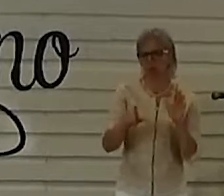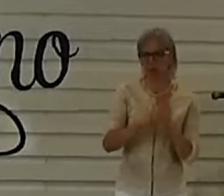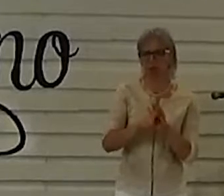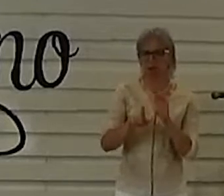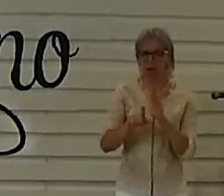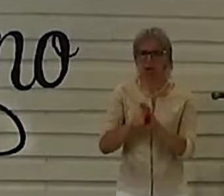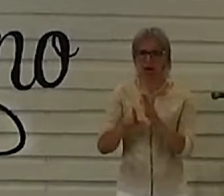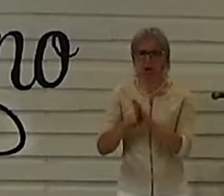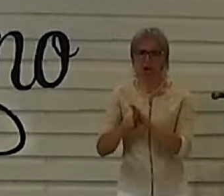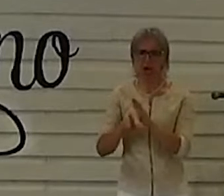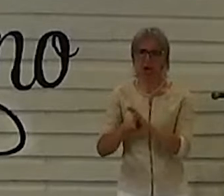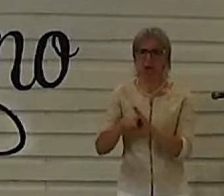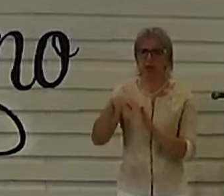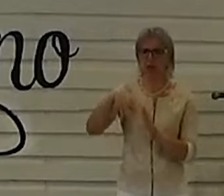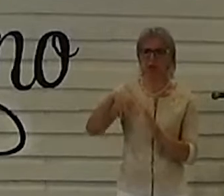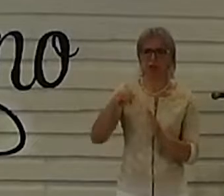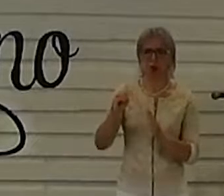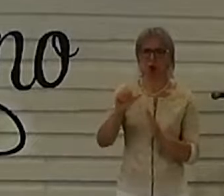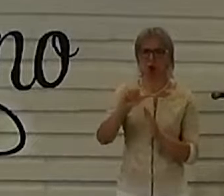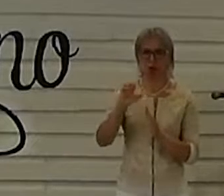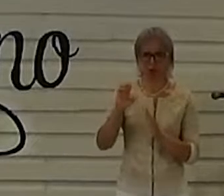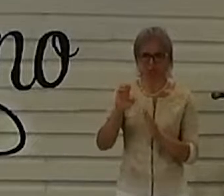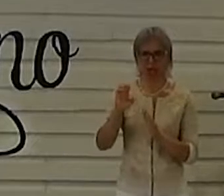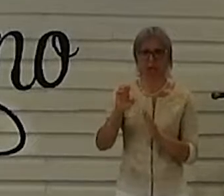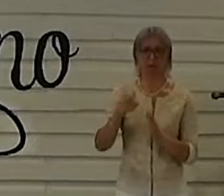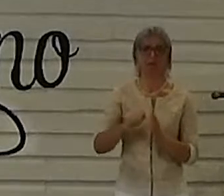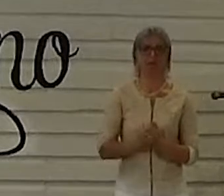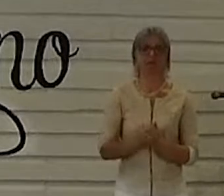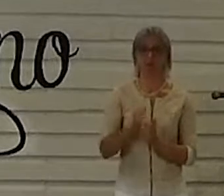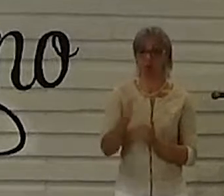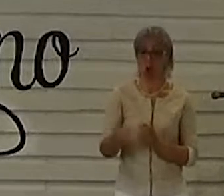mosaica, cioè si attenevano alla legge di Mosè. È